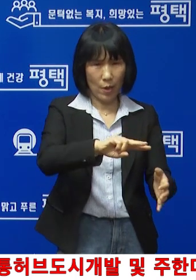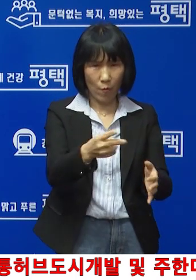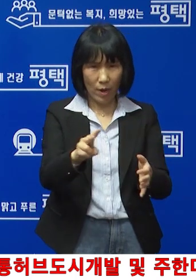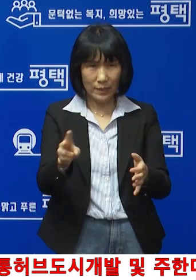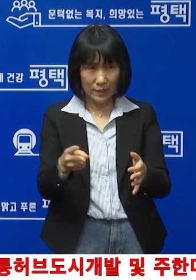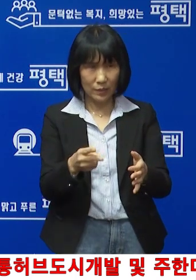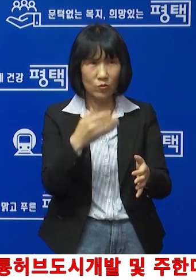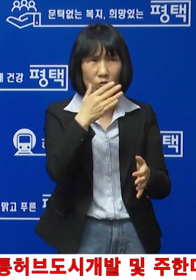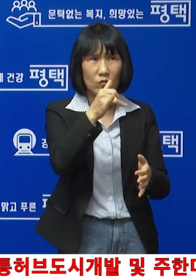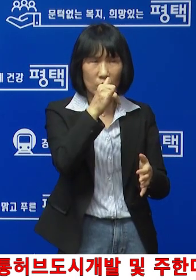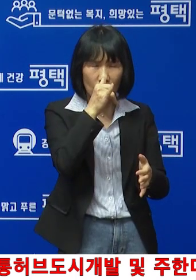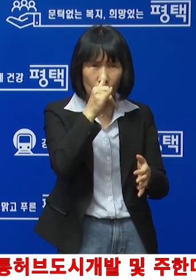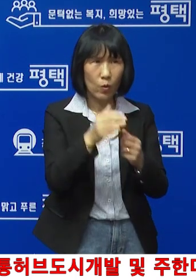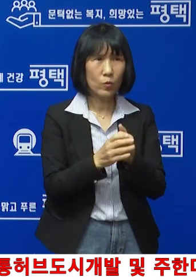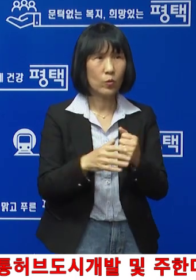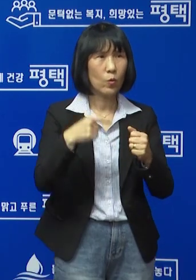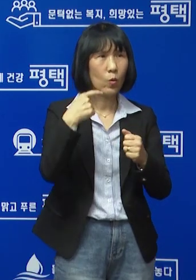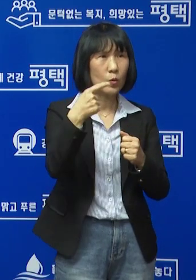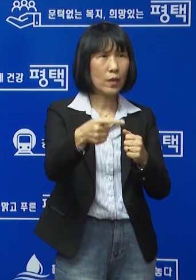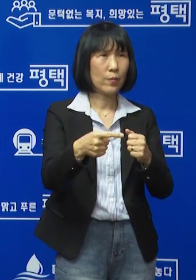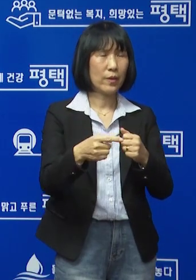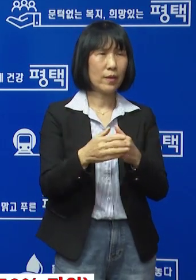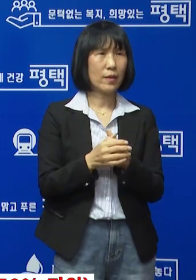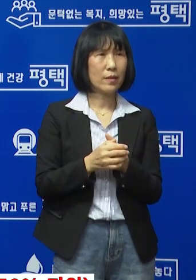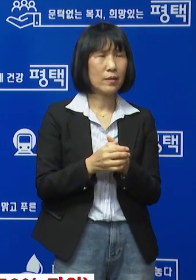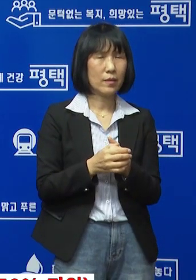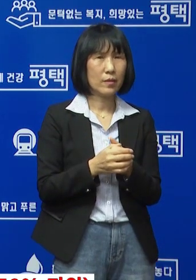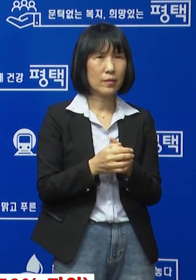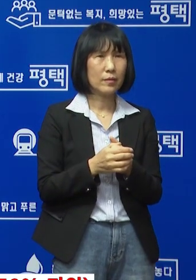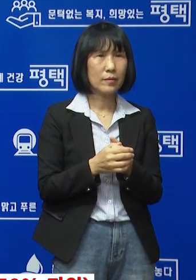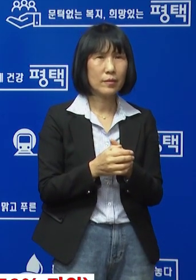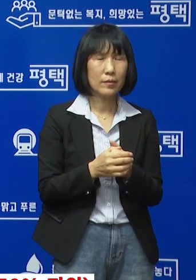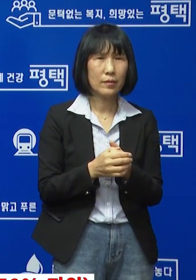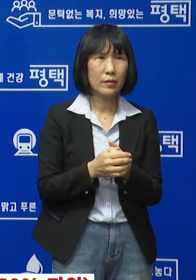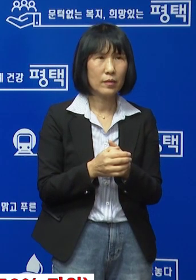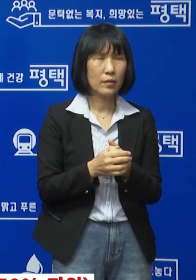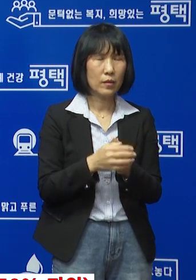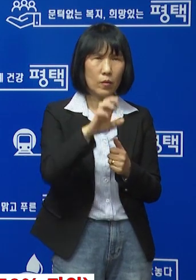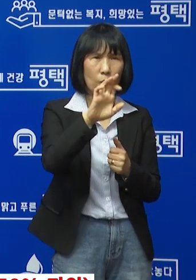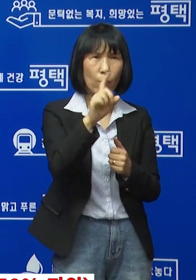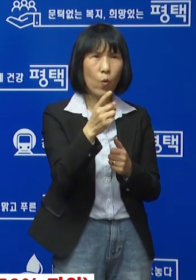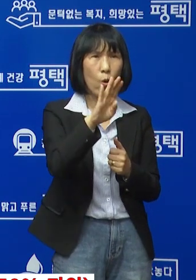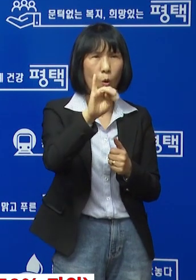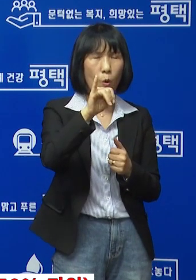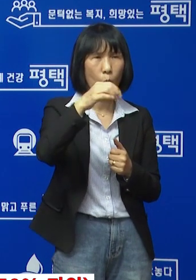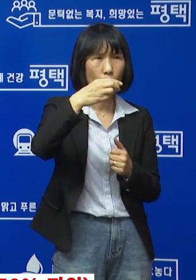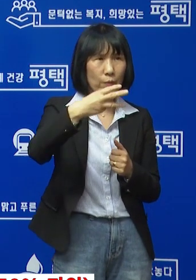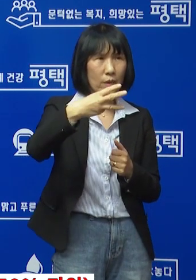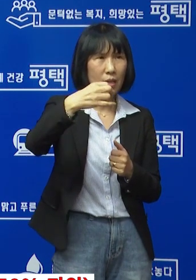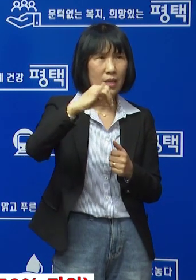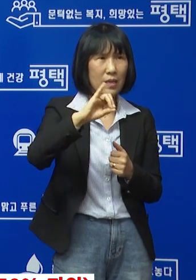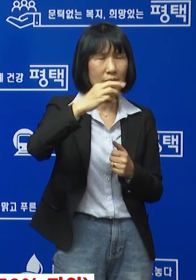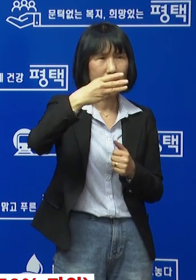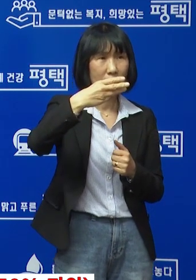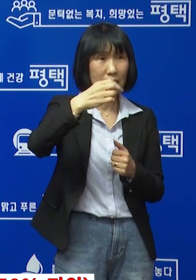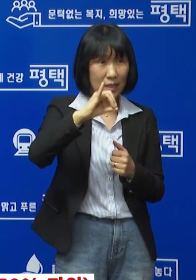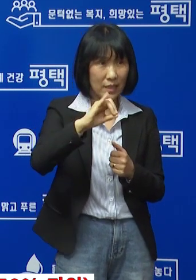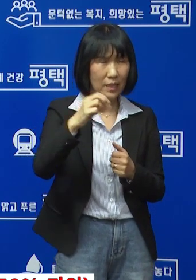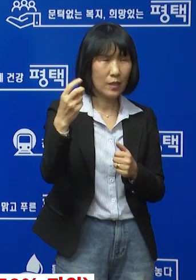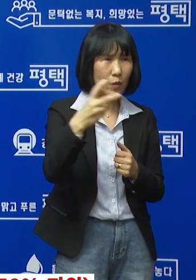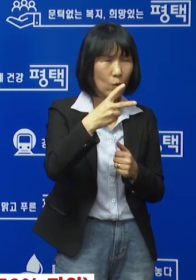두 번째로는 저희 미래형 환승센터에 들어가게 될 예정인 미래형 모빌리티, UAM이라든지 자율주행이라든지 이런 사업들에